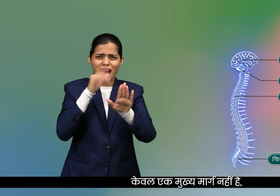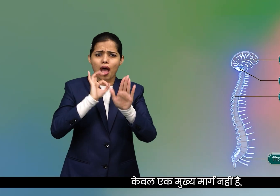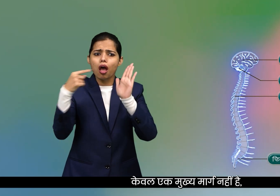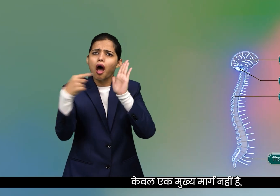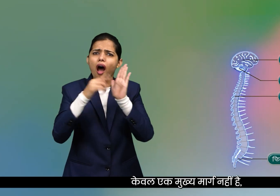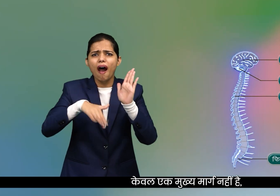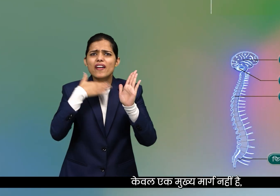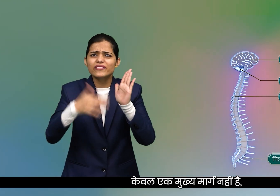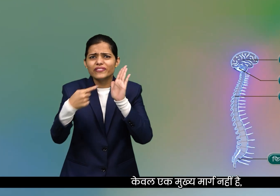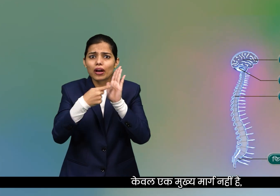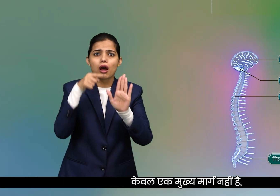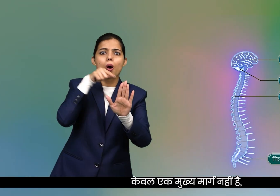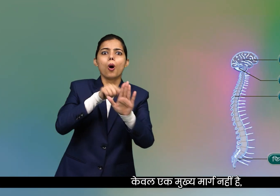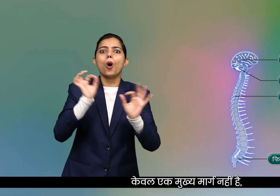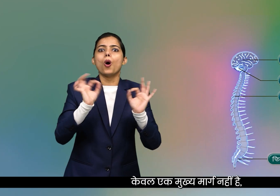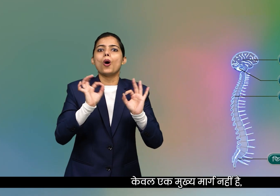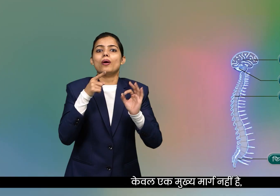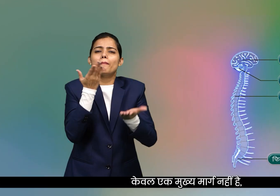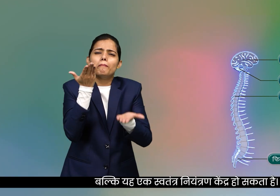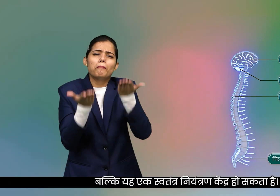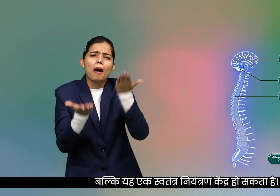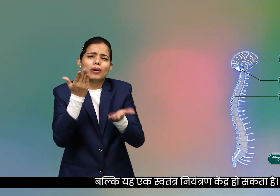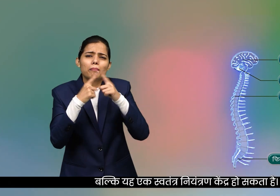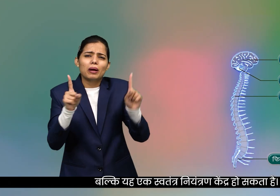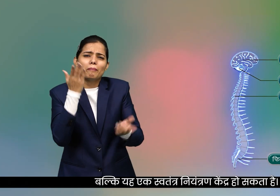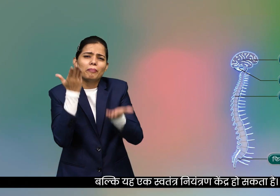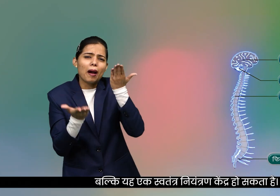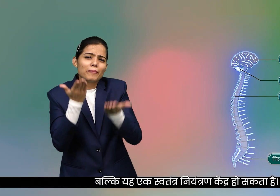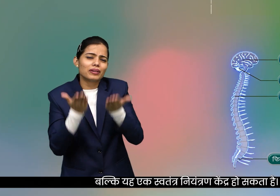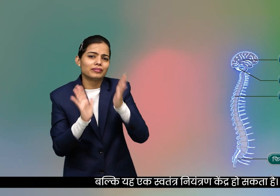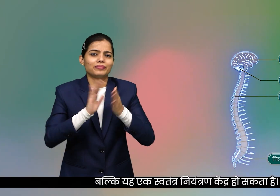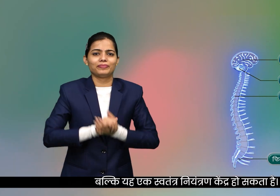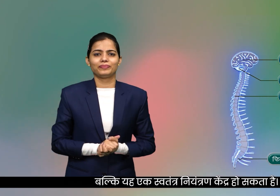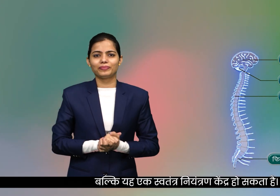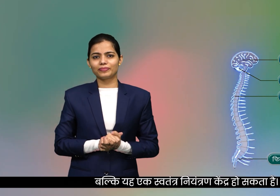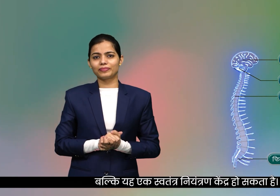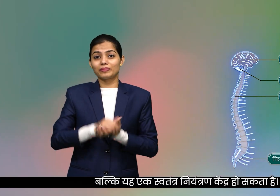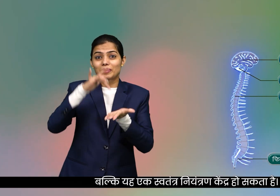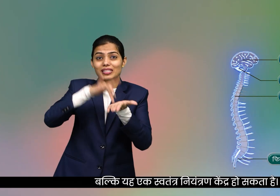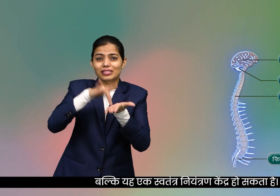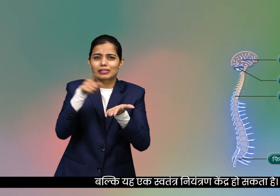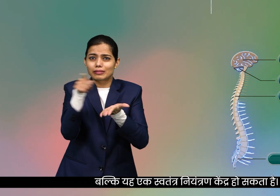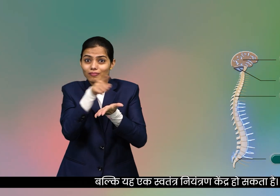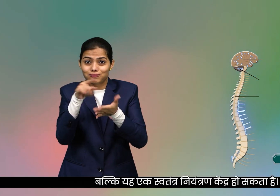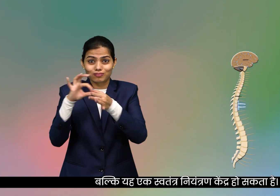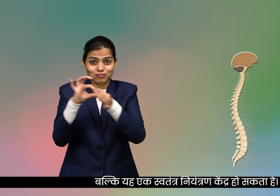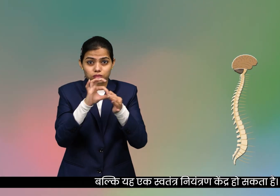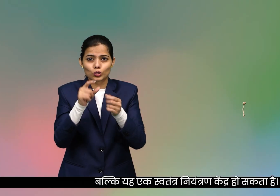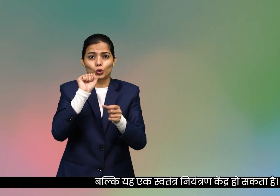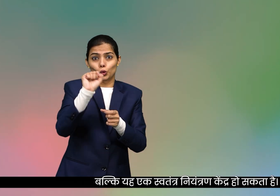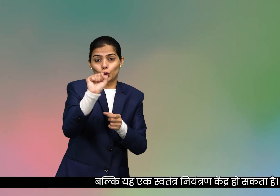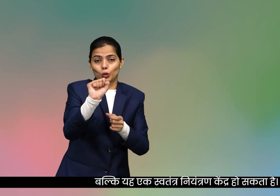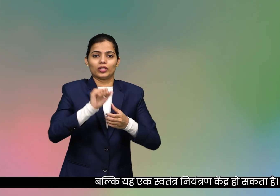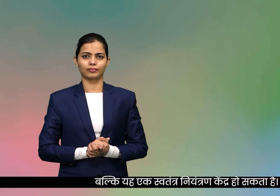केवल एक मुख्य मार्ग नहीं है, बल्कि यह एक स्वतंत्र नियंत्रण केंद्र